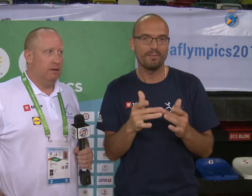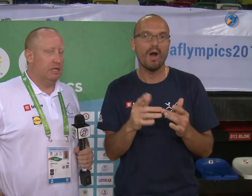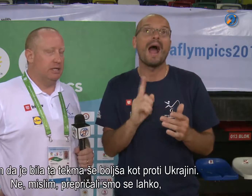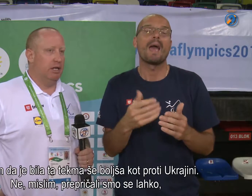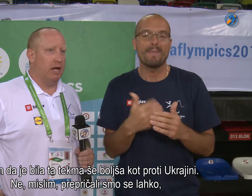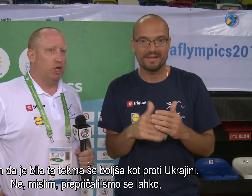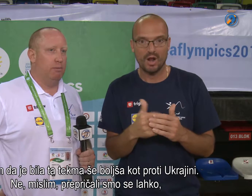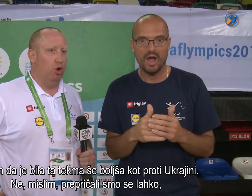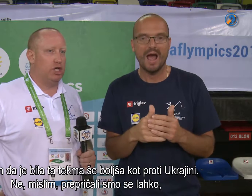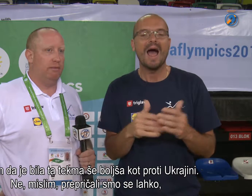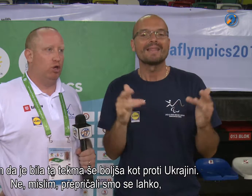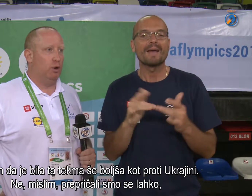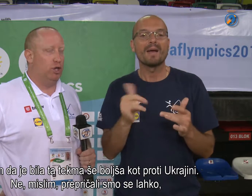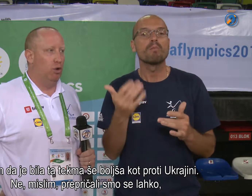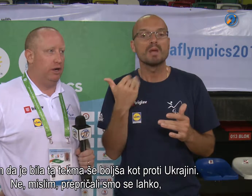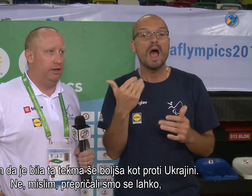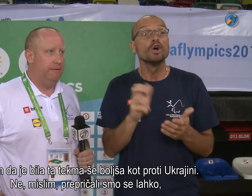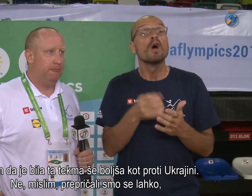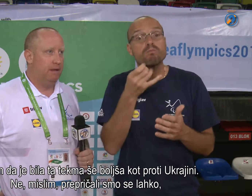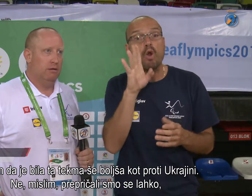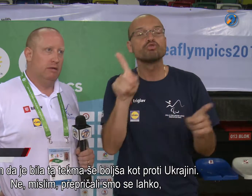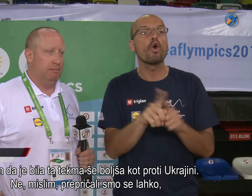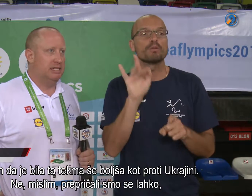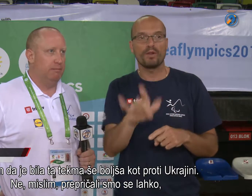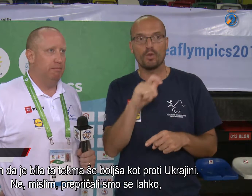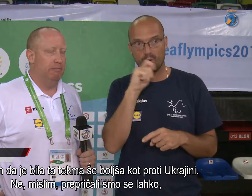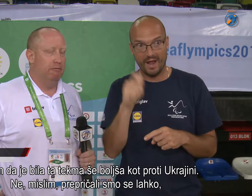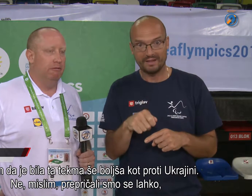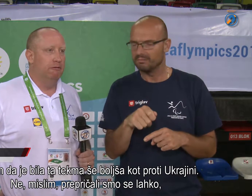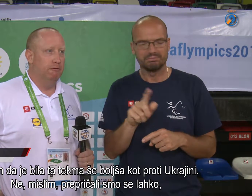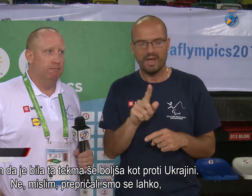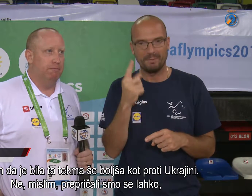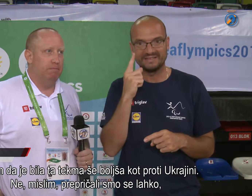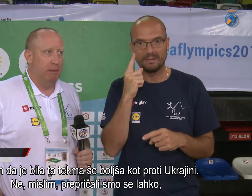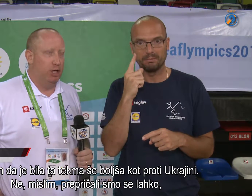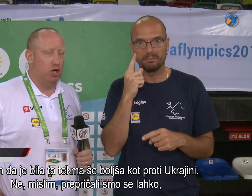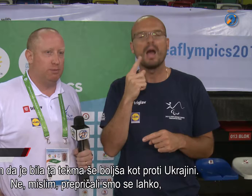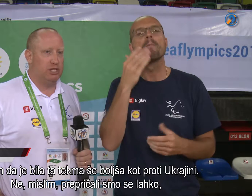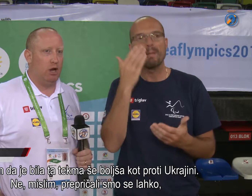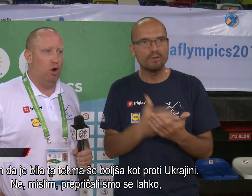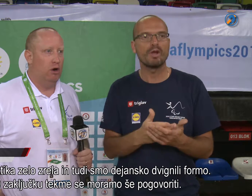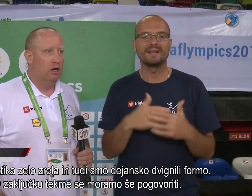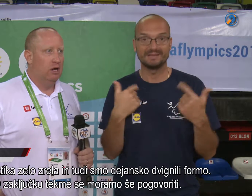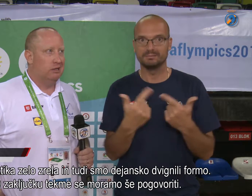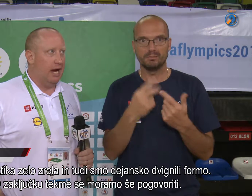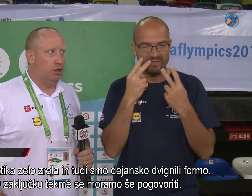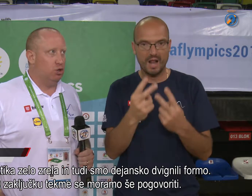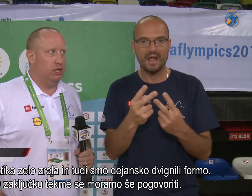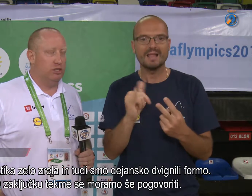Mislim da je bila tekma še boljša kot proti Ukrajini. Ne mislim. Prepričali smo se lahko, taktično zelo